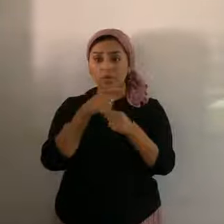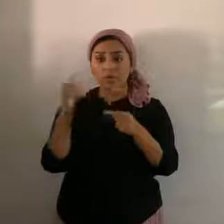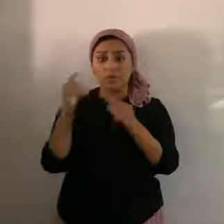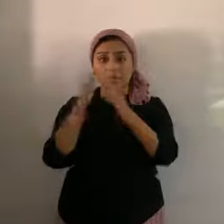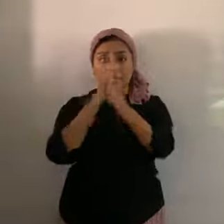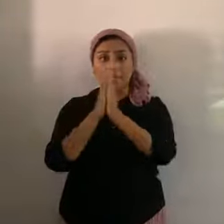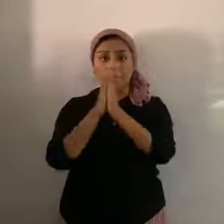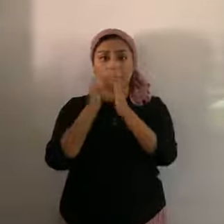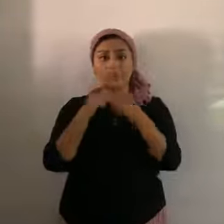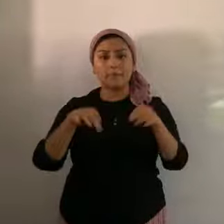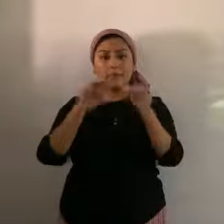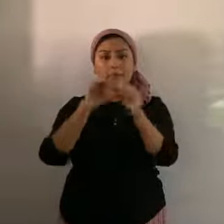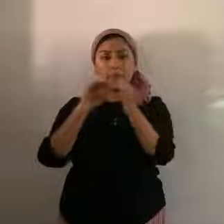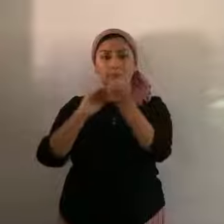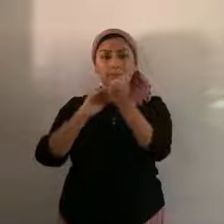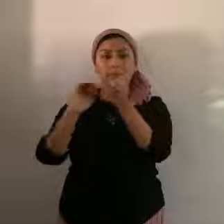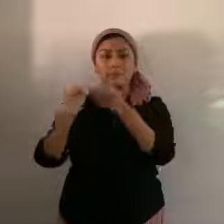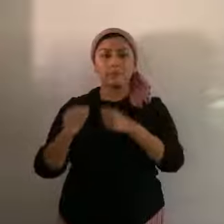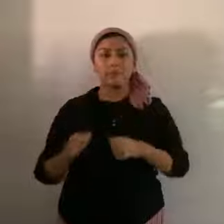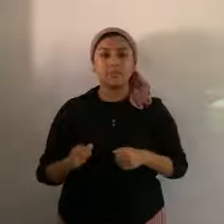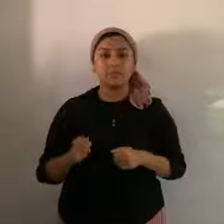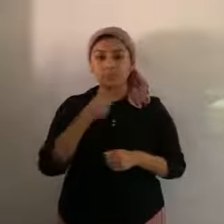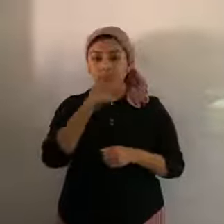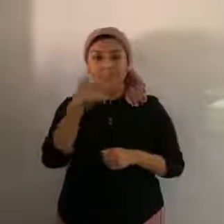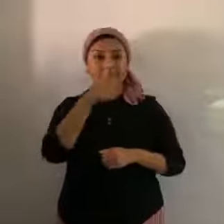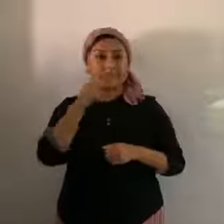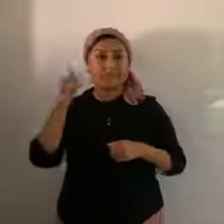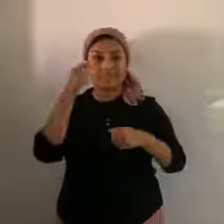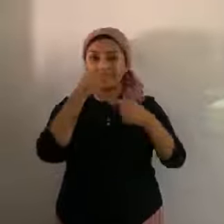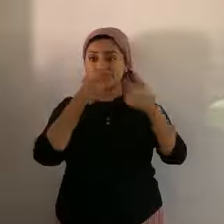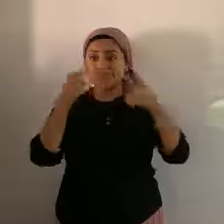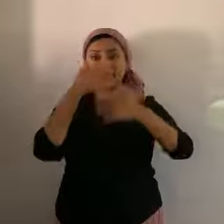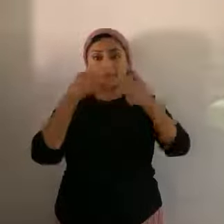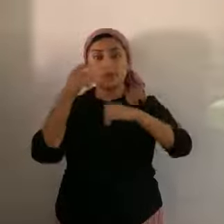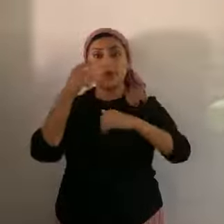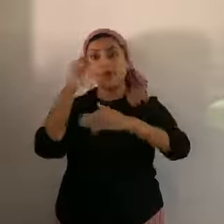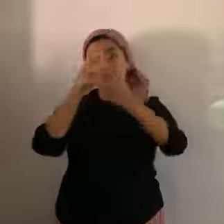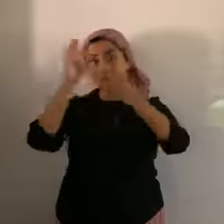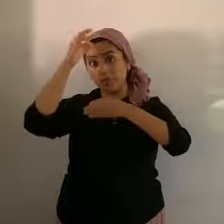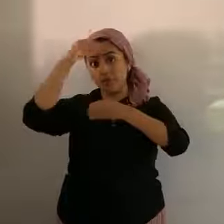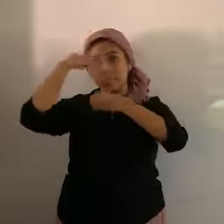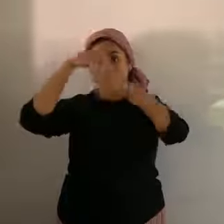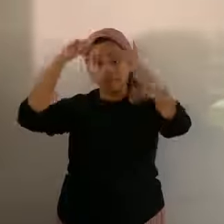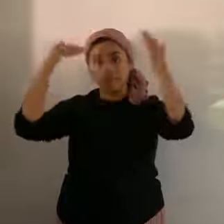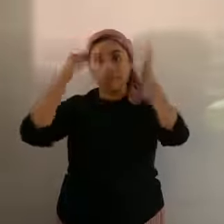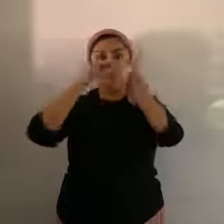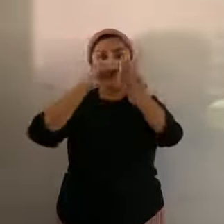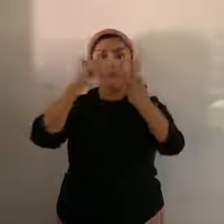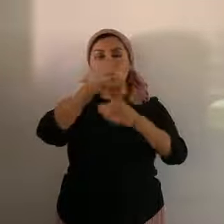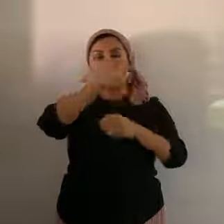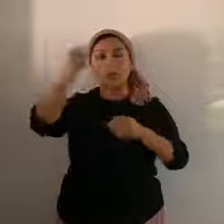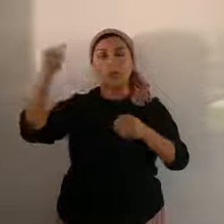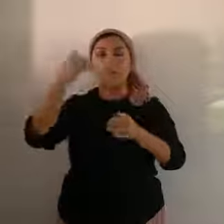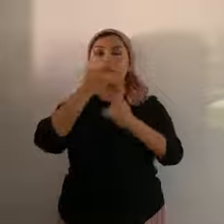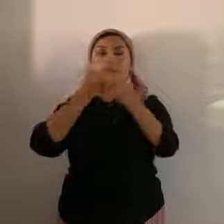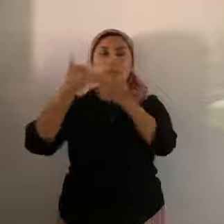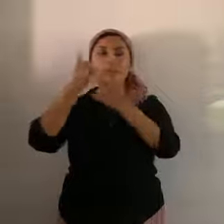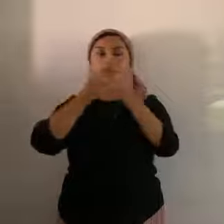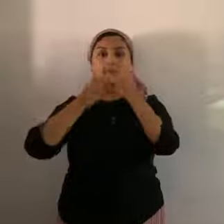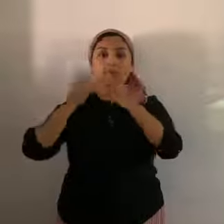orando, perdonad. Si tenéis algo contra alguno, para que también vuestro Abba que está en los cielos os perdone a vosotros nuestras ofensas.